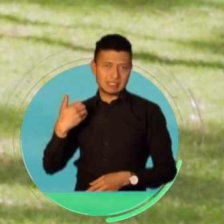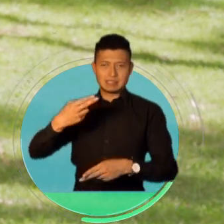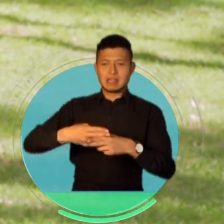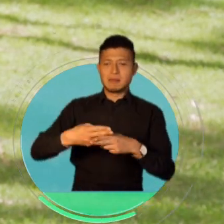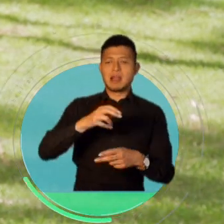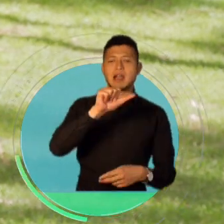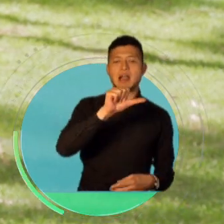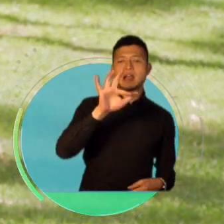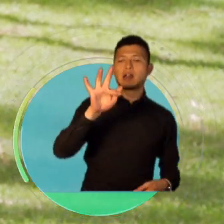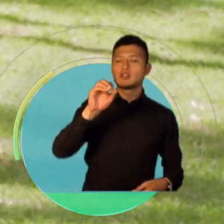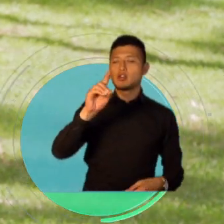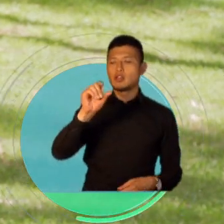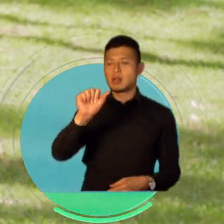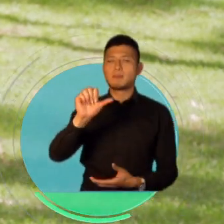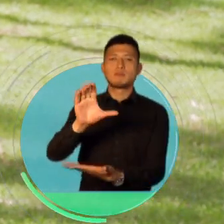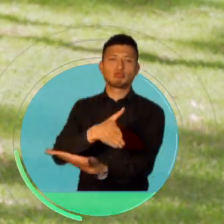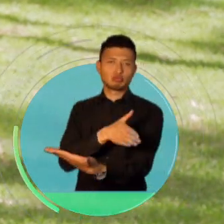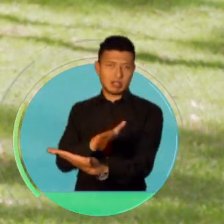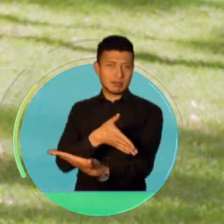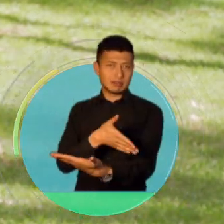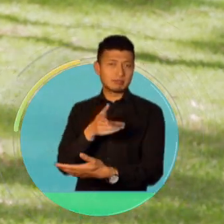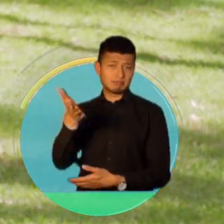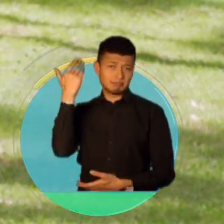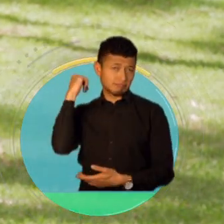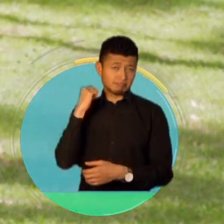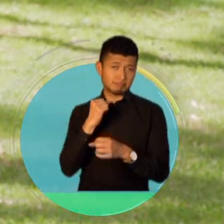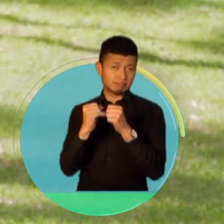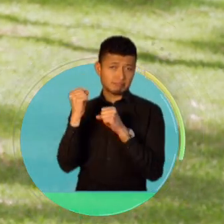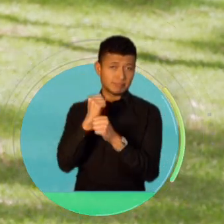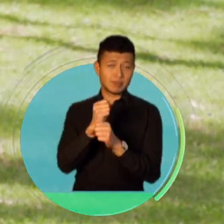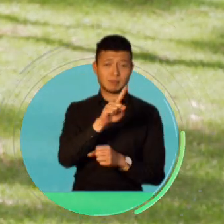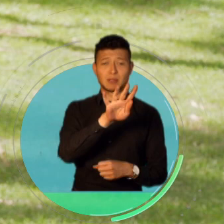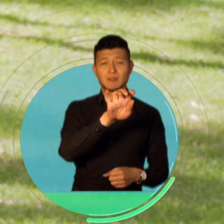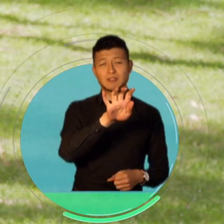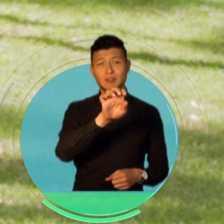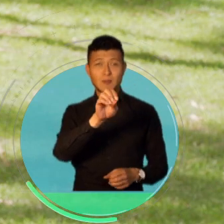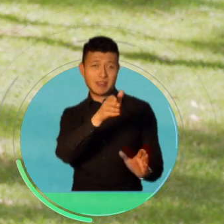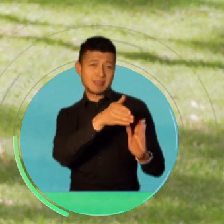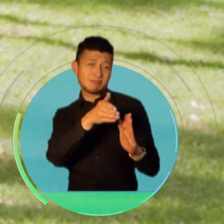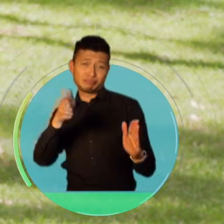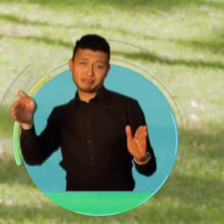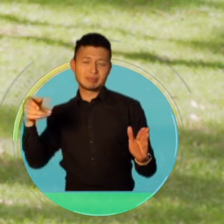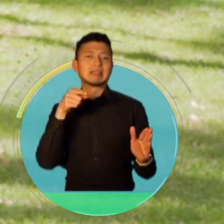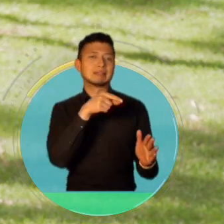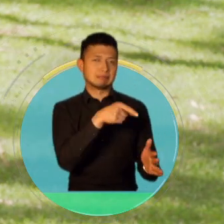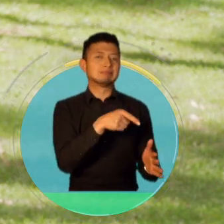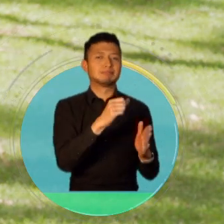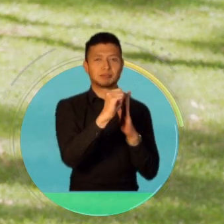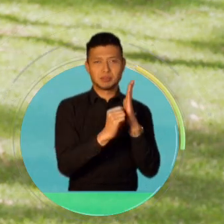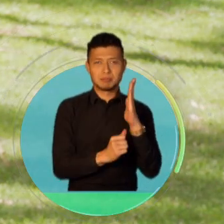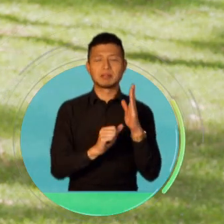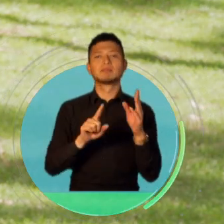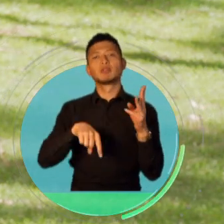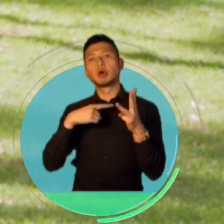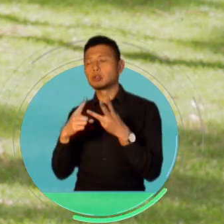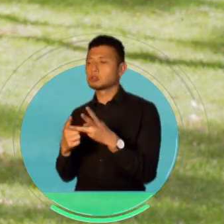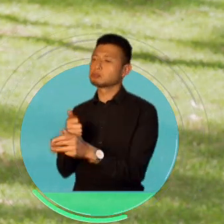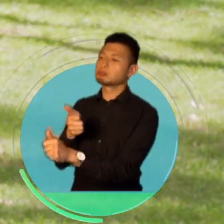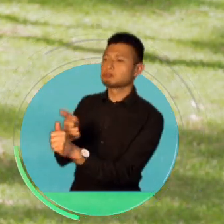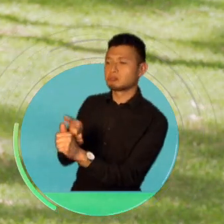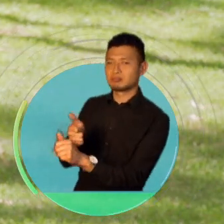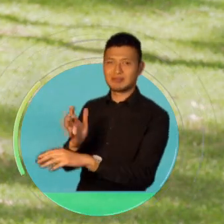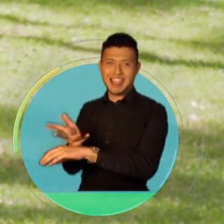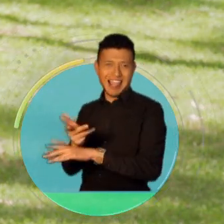es a toda música Ese fue un gran programa de los años 90s luego estuve manejando